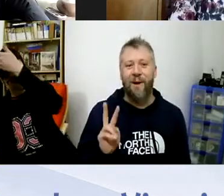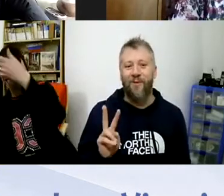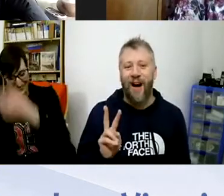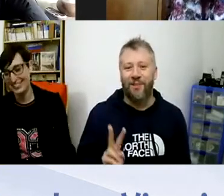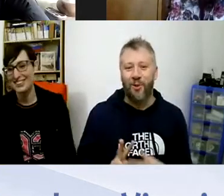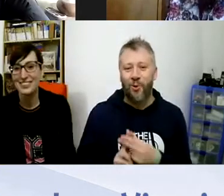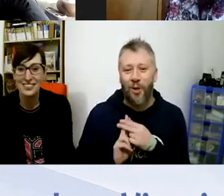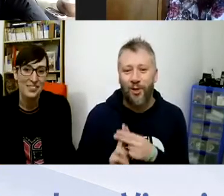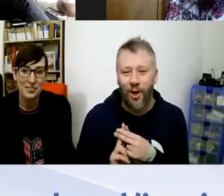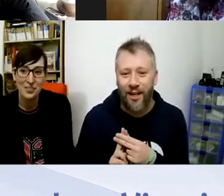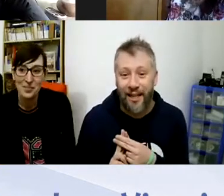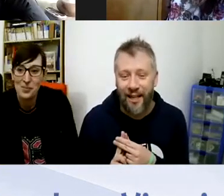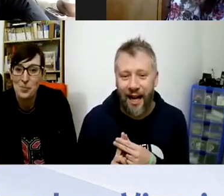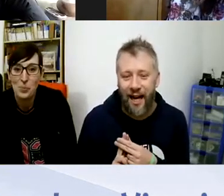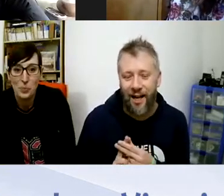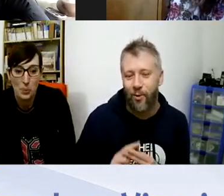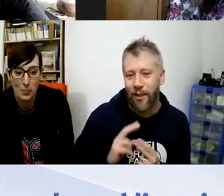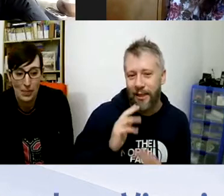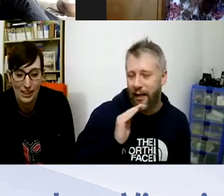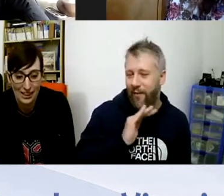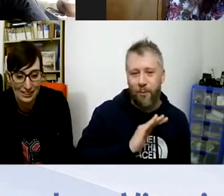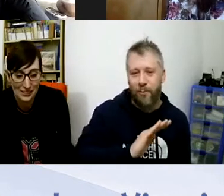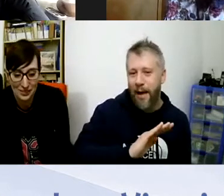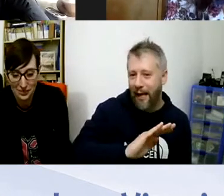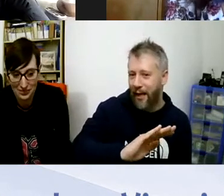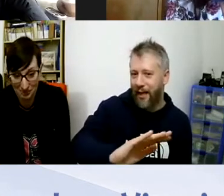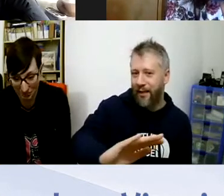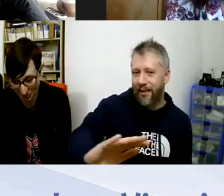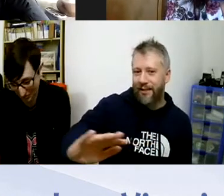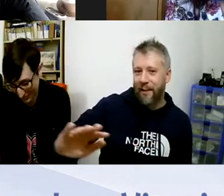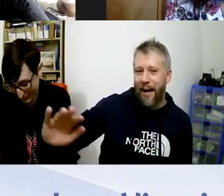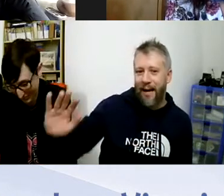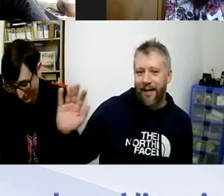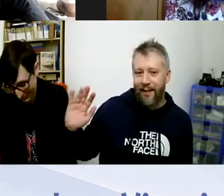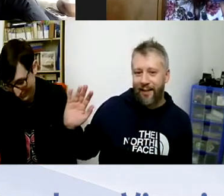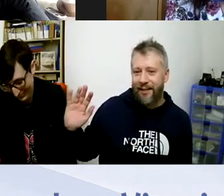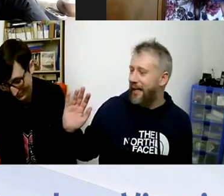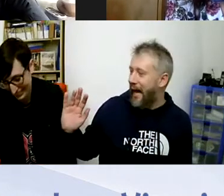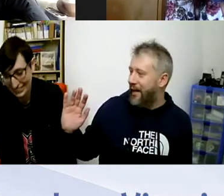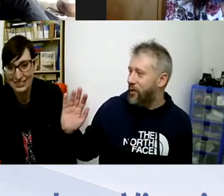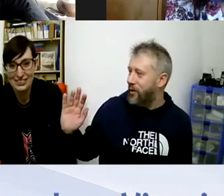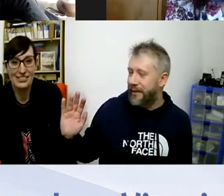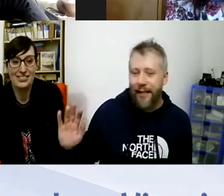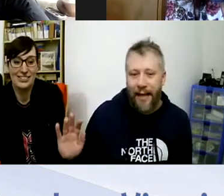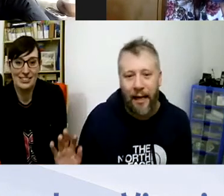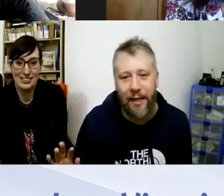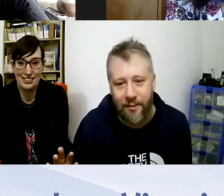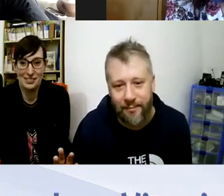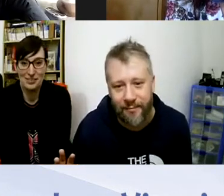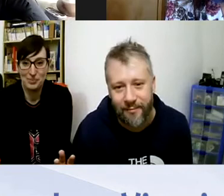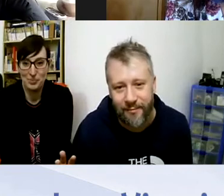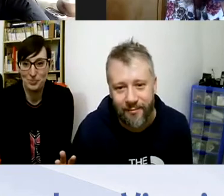E abbiamo fatto 2 giorni a una delle rive più belle del mare italiano,